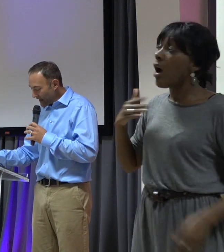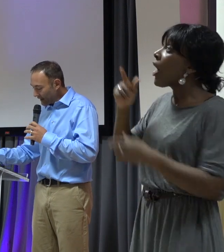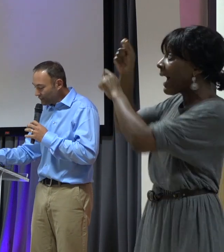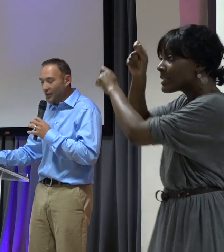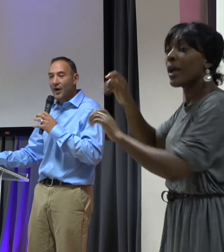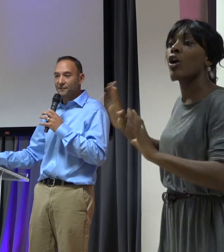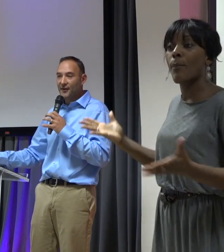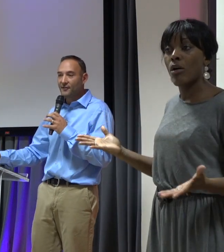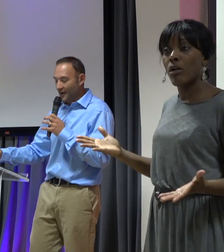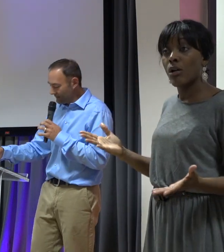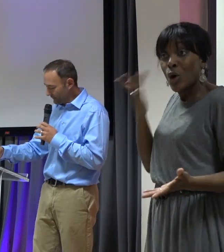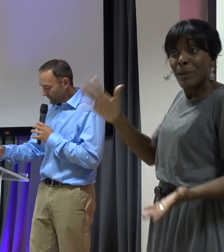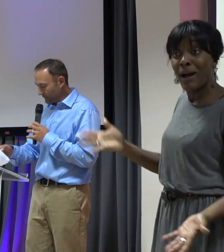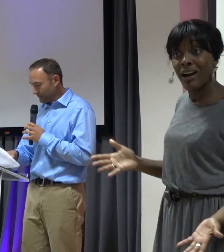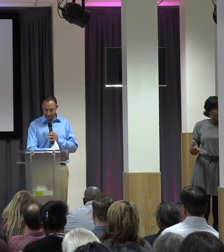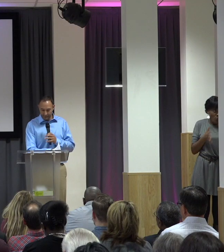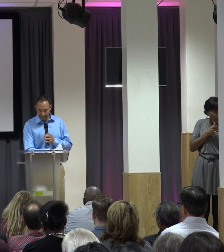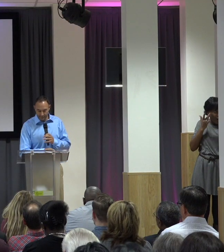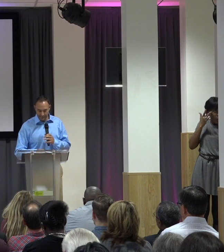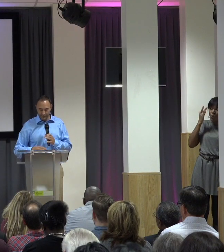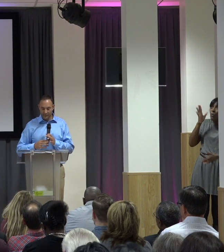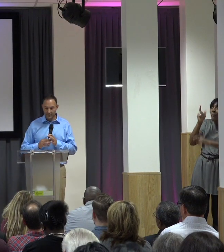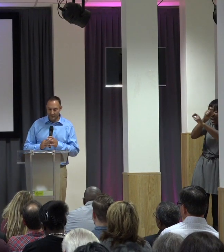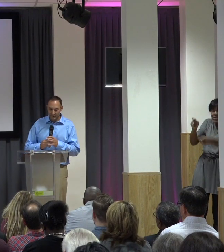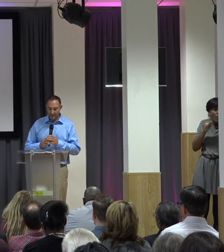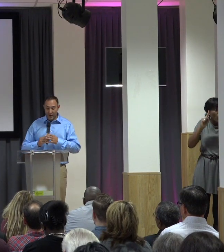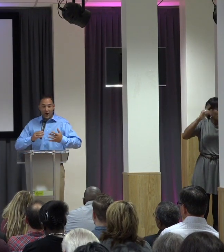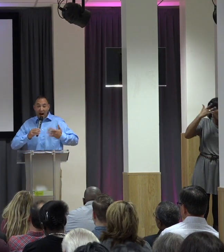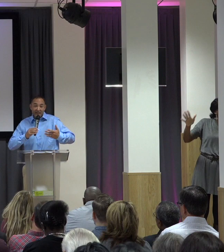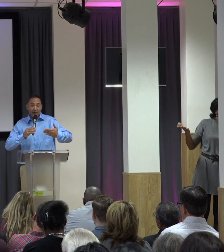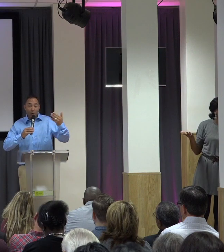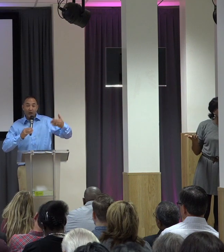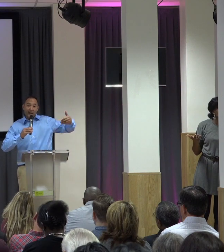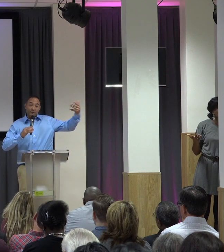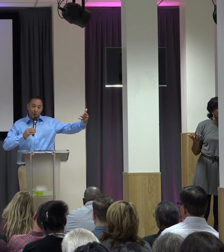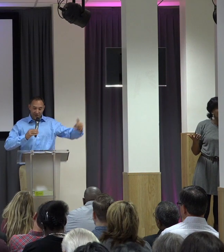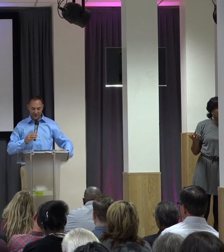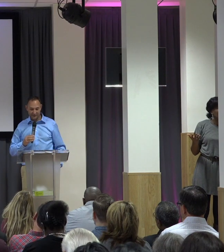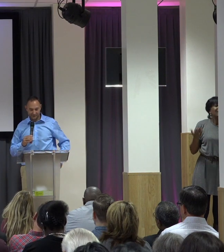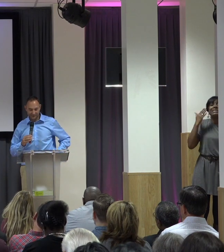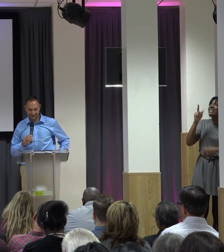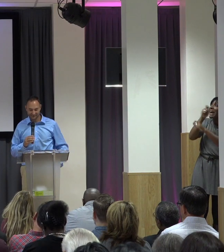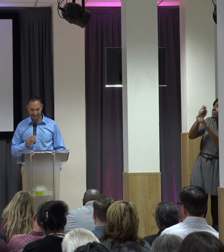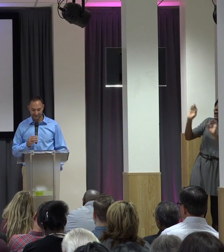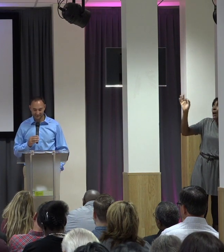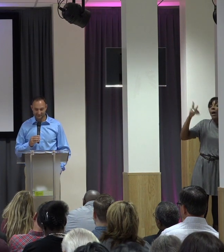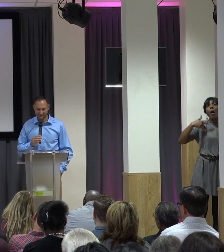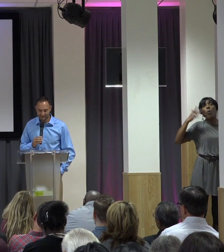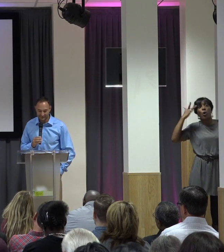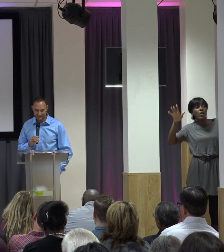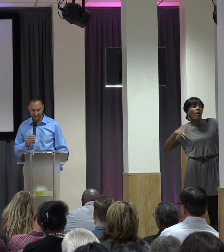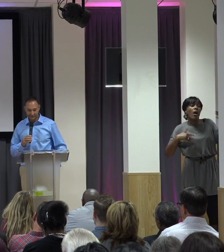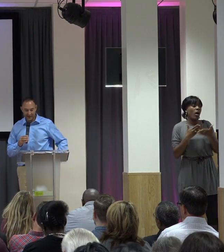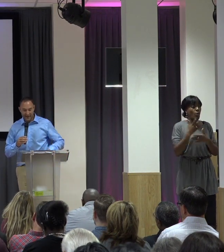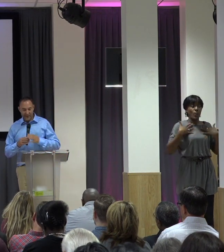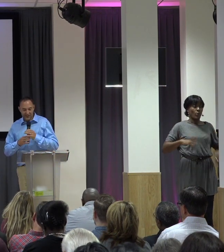when they live without a fear of him, Et quand ils vivent sans la crainte de lui, they are acting more like fools. et ils agissent comme